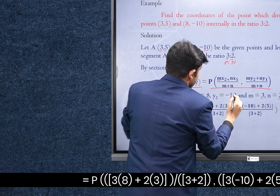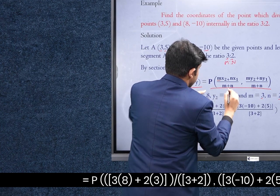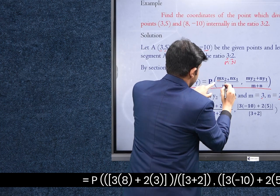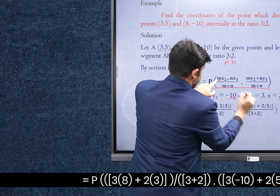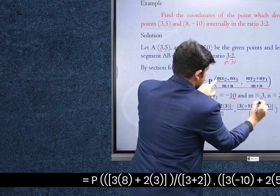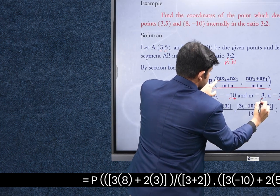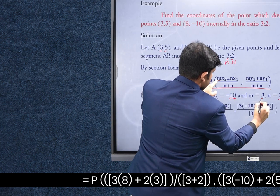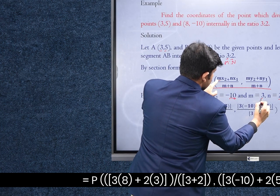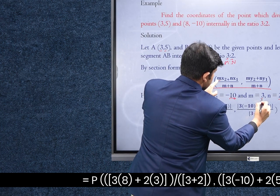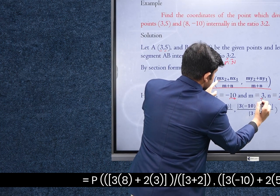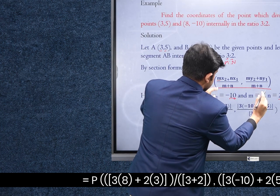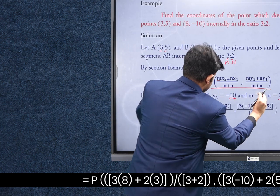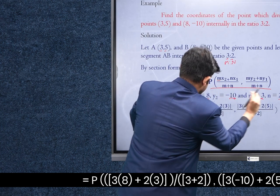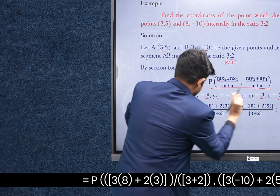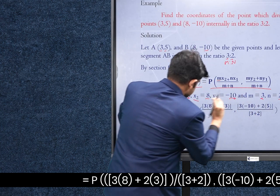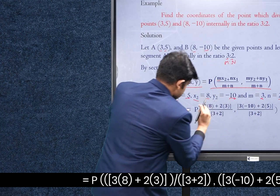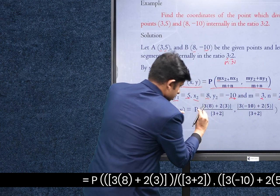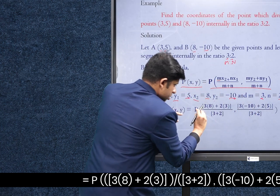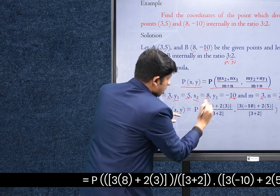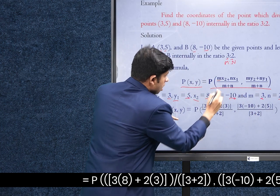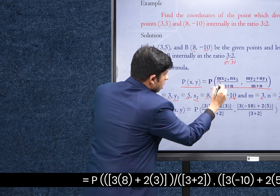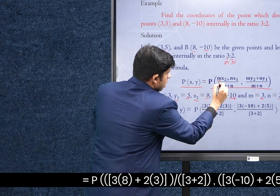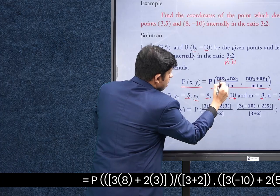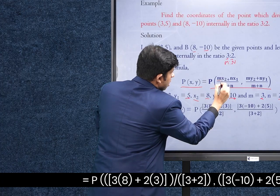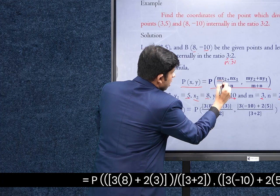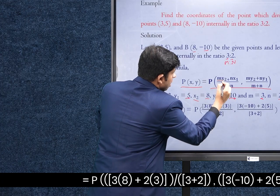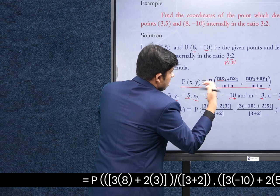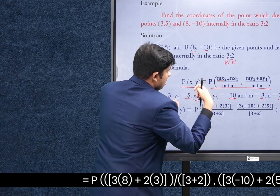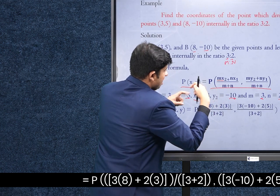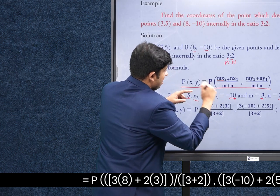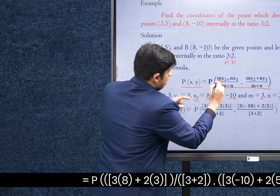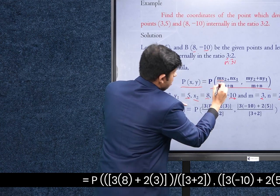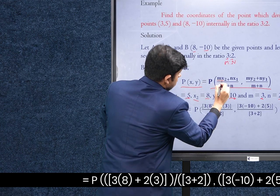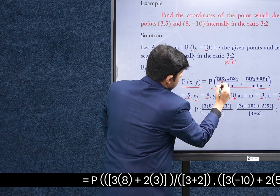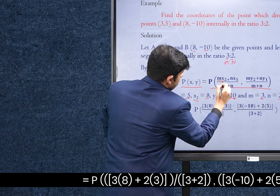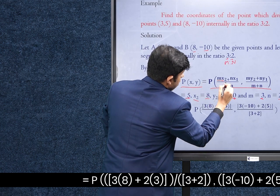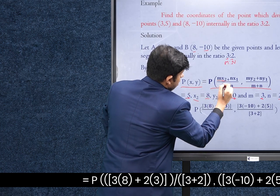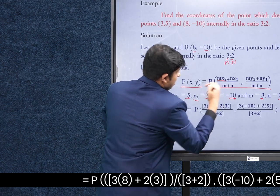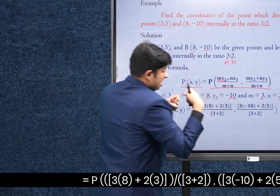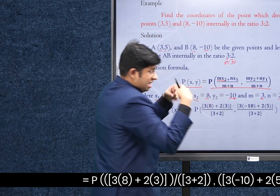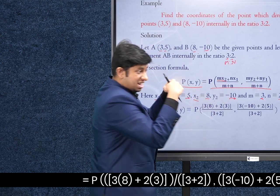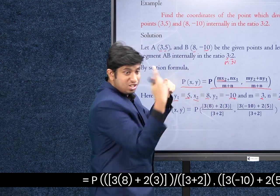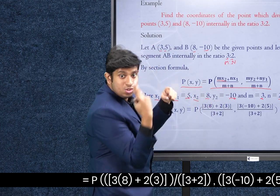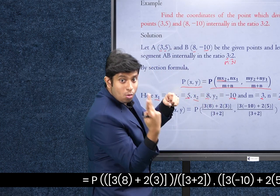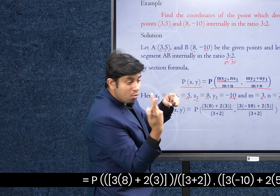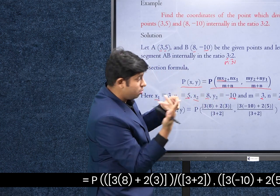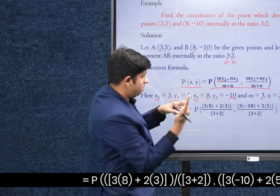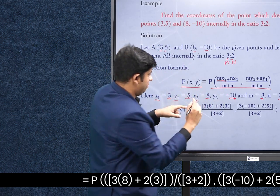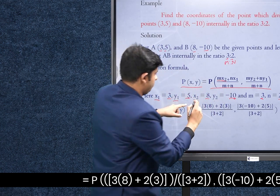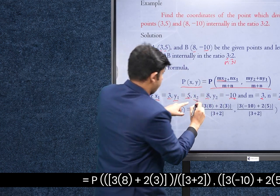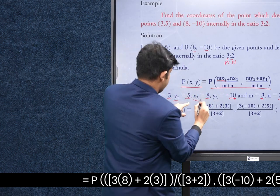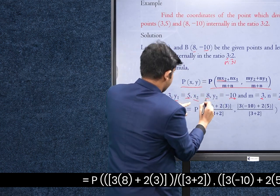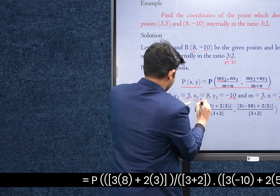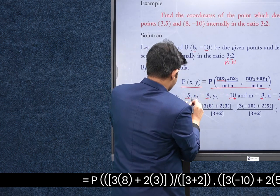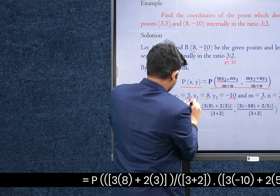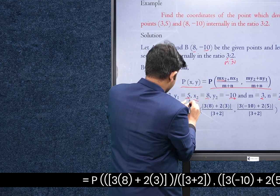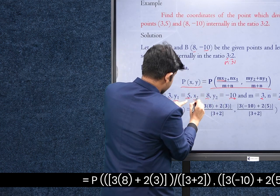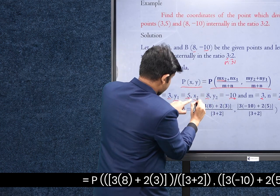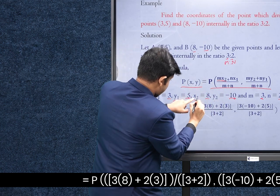அடைப்புக்குறிக்குள் 3 கூட்டல் 2 அடைப்புக்குறிக்குள் 3 அடைப்புக்குறி கழித்தல் 10 கூட்டல்